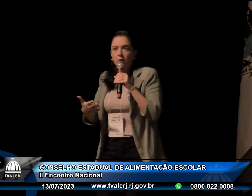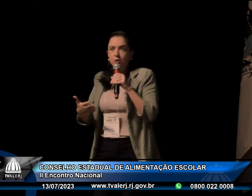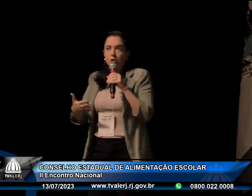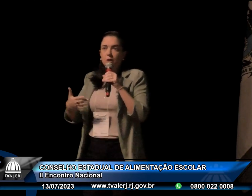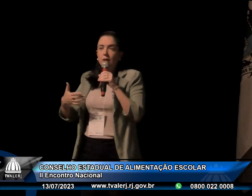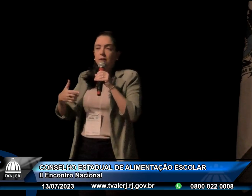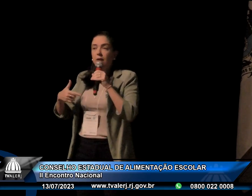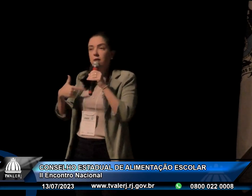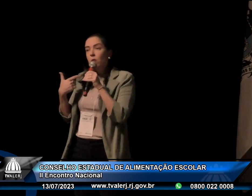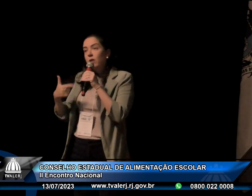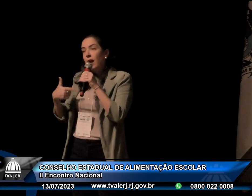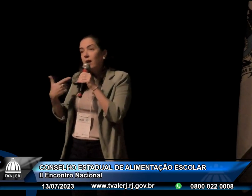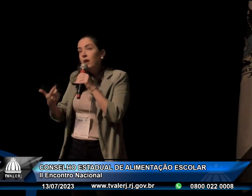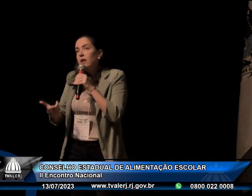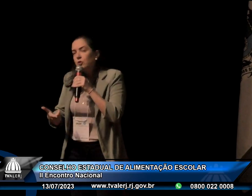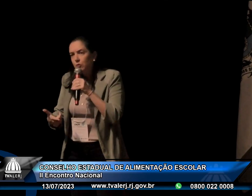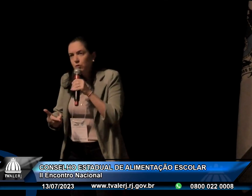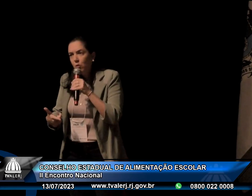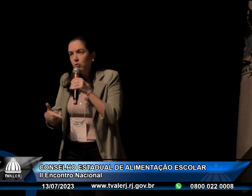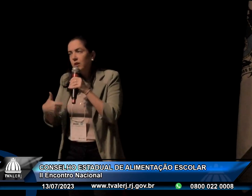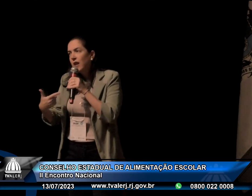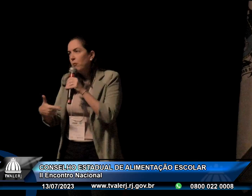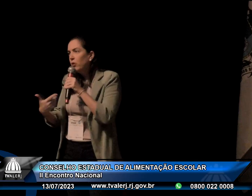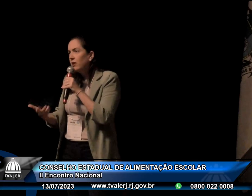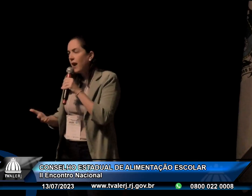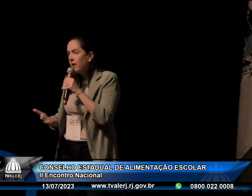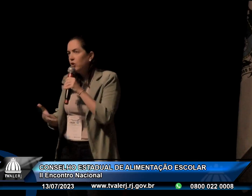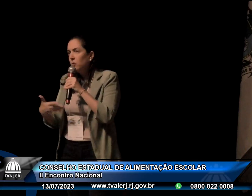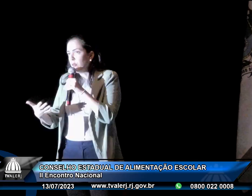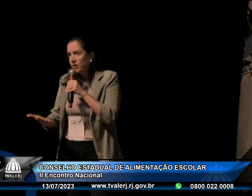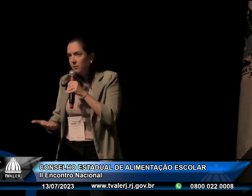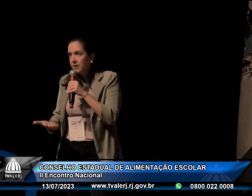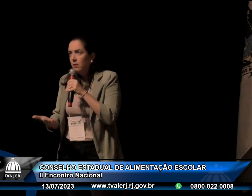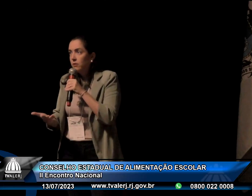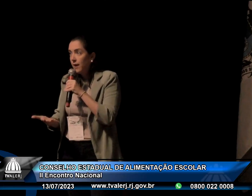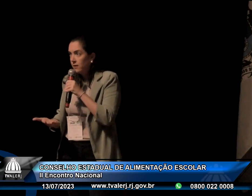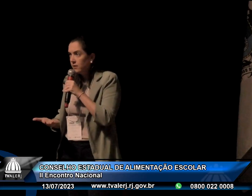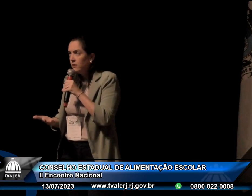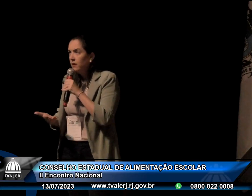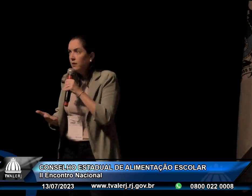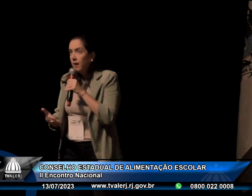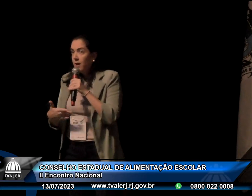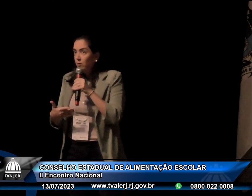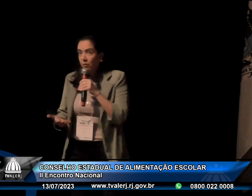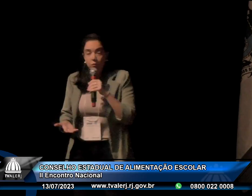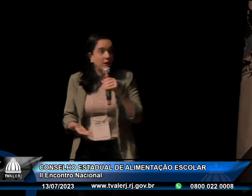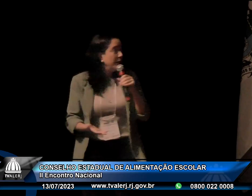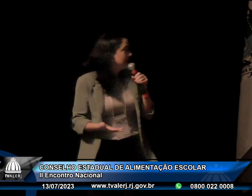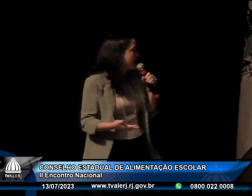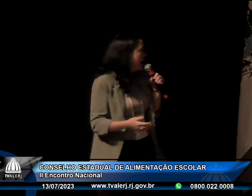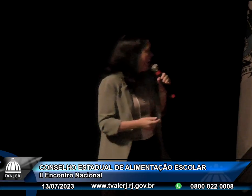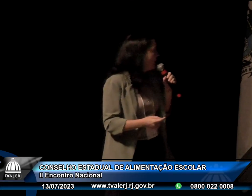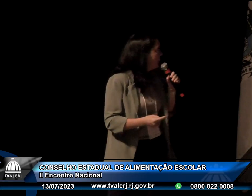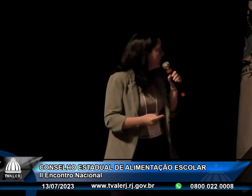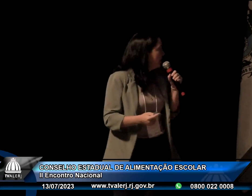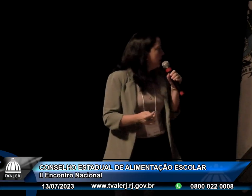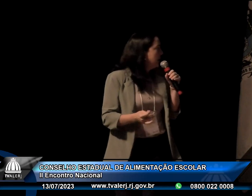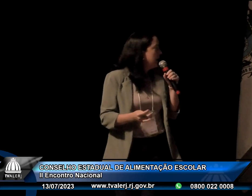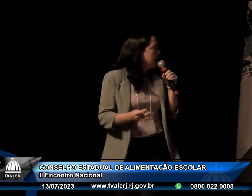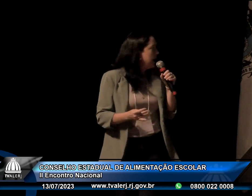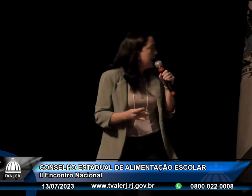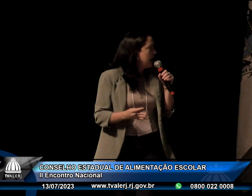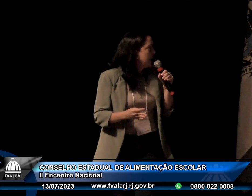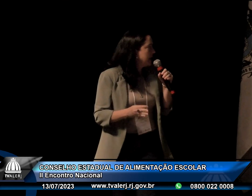favor então a gente tem que ter um olhar crítico sobre o que tá por trás de uma aproximação dessa é isso é fundamental